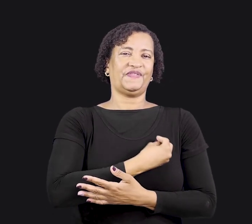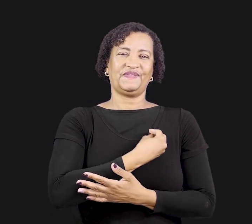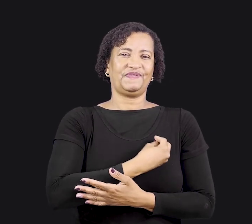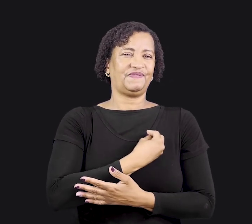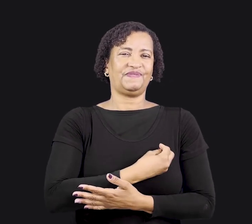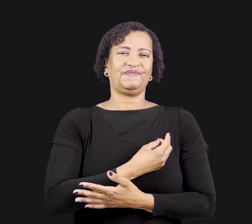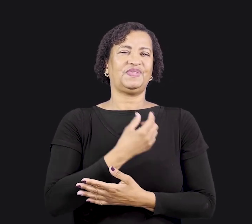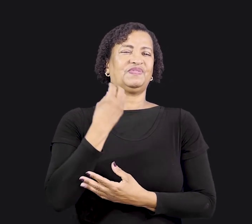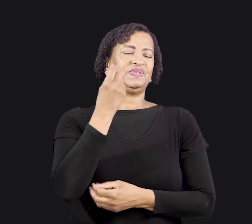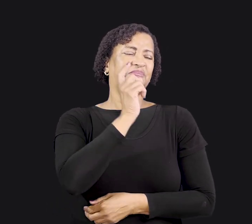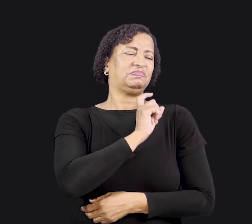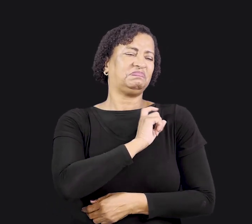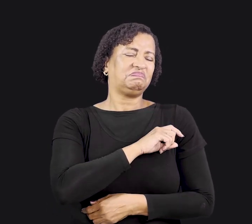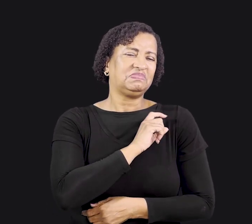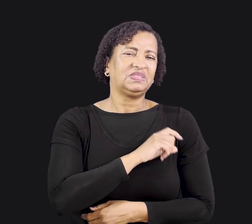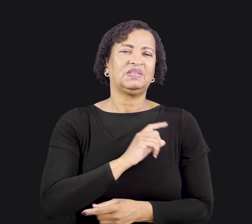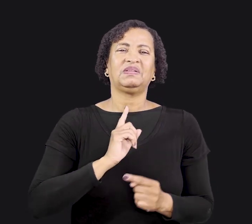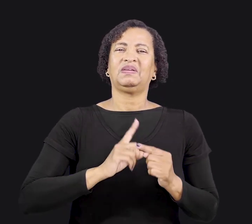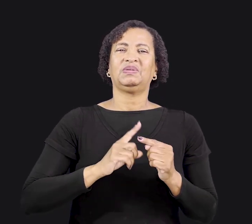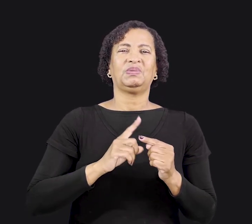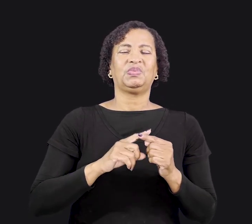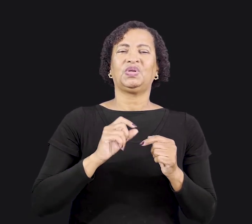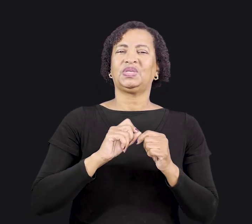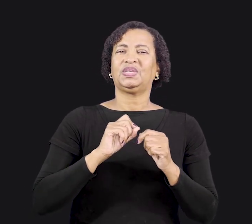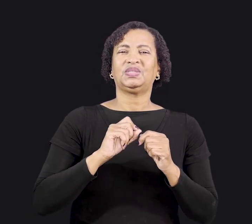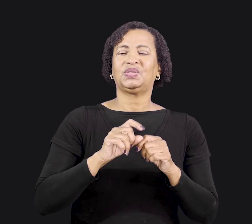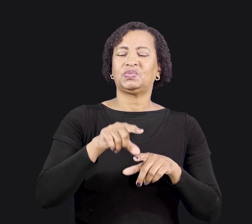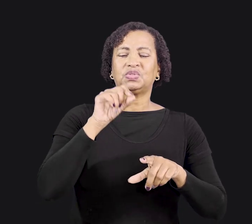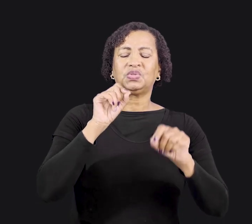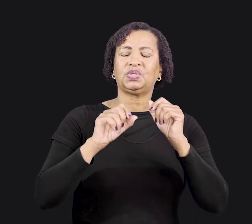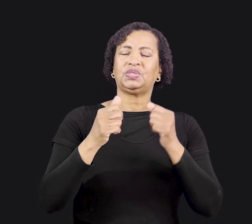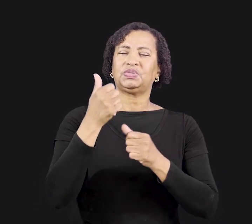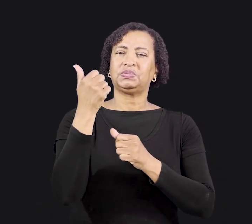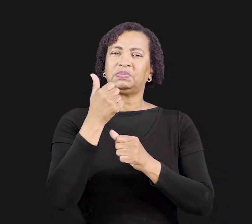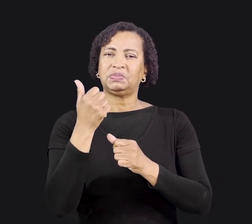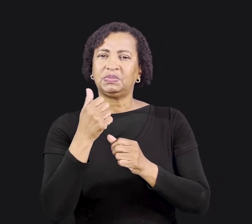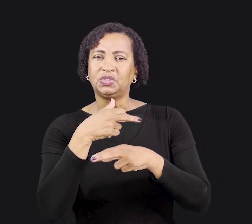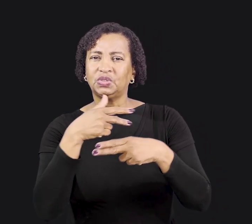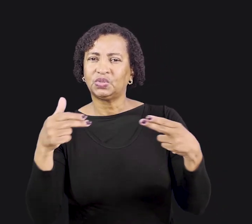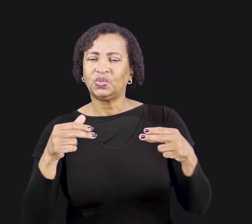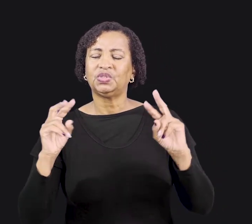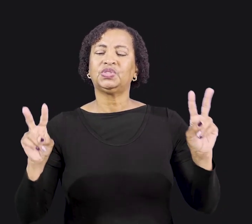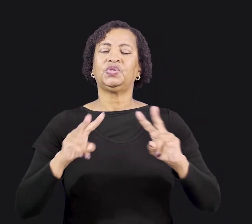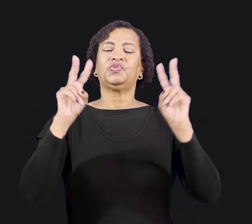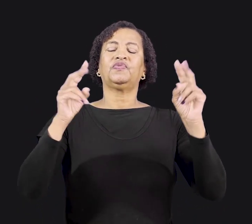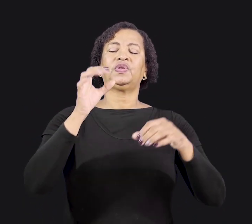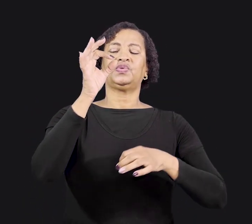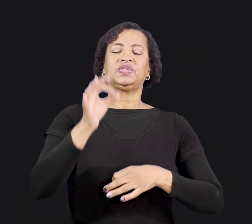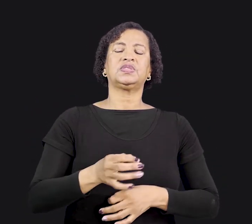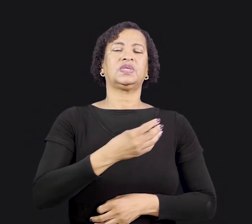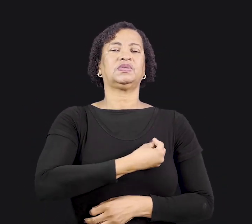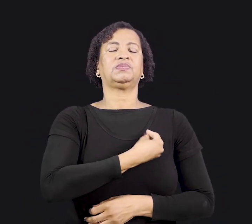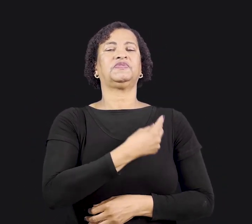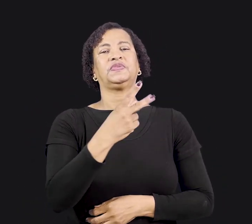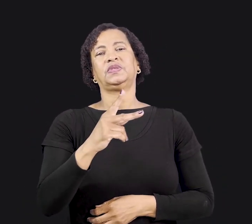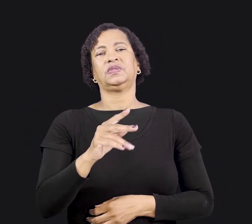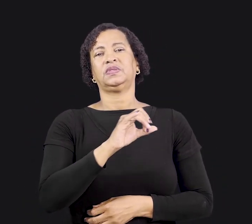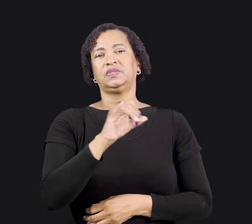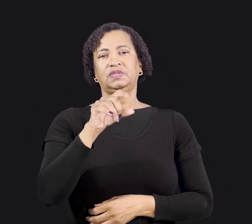vida miserável porque não estabeleceram nem as prioridades, nem os valores certos para suas vidas. Se vocês serão o